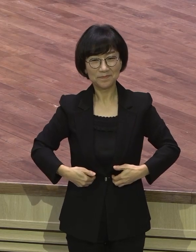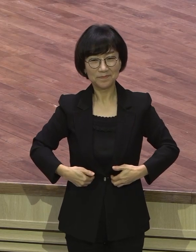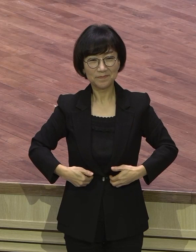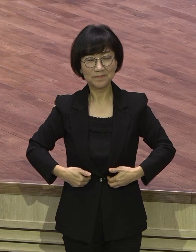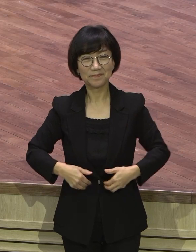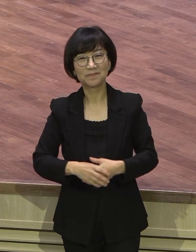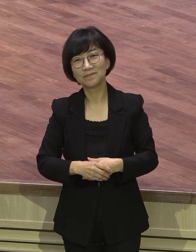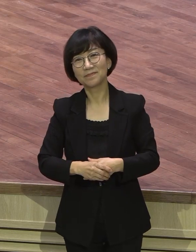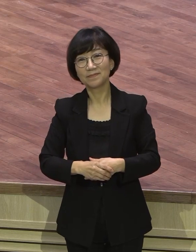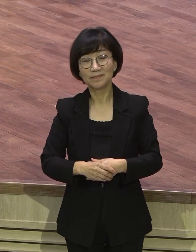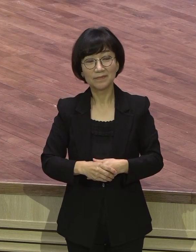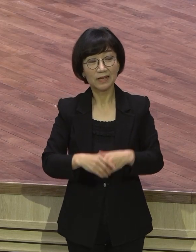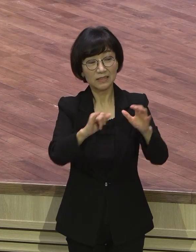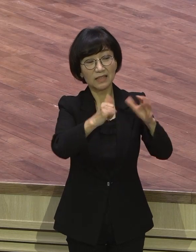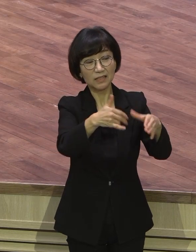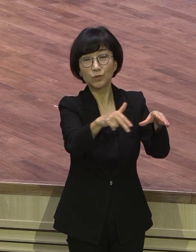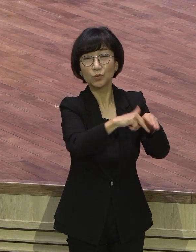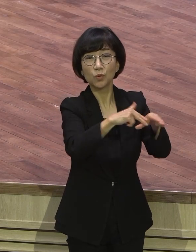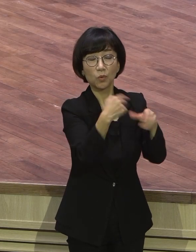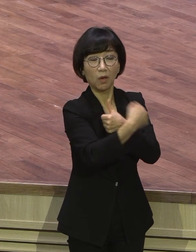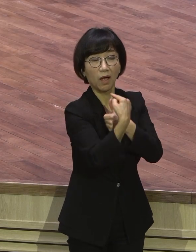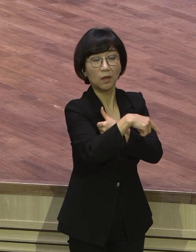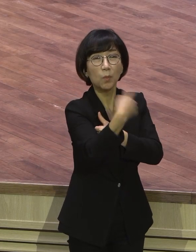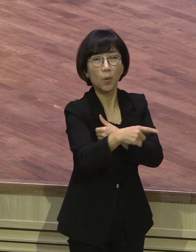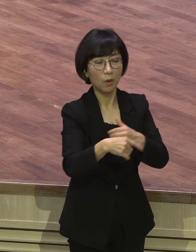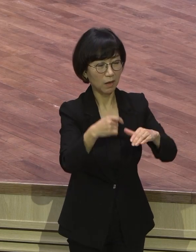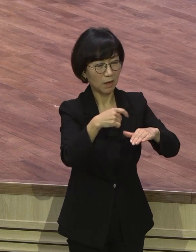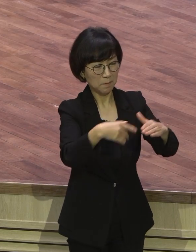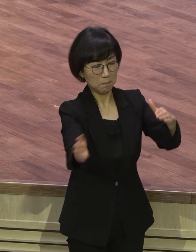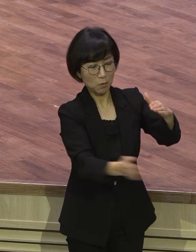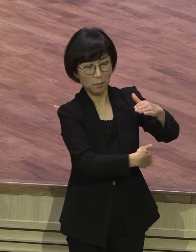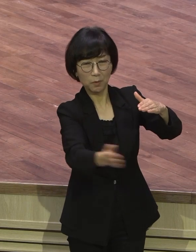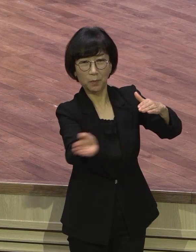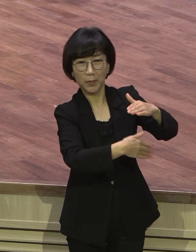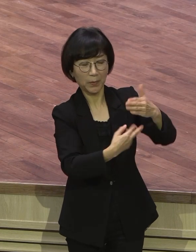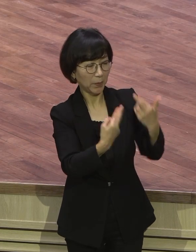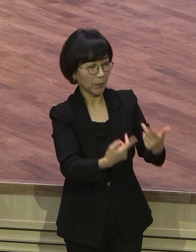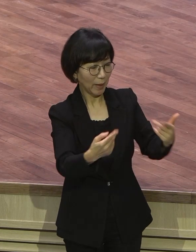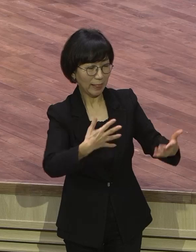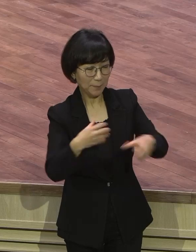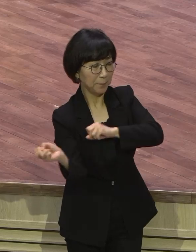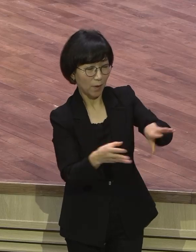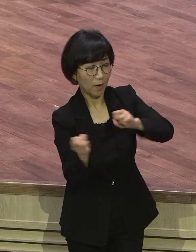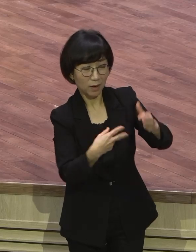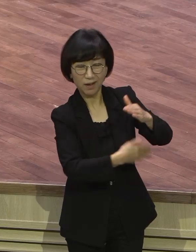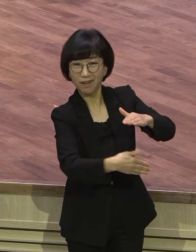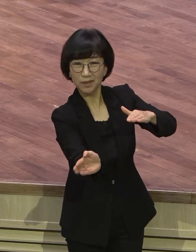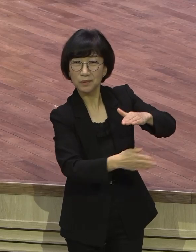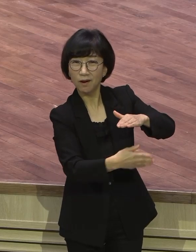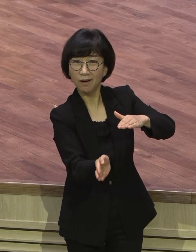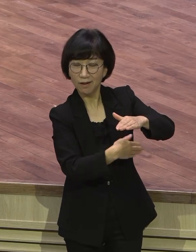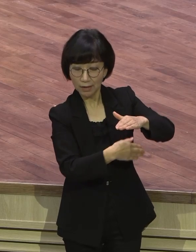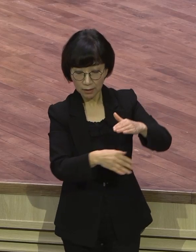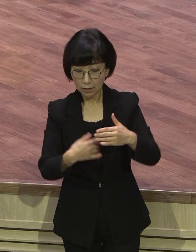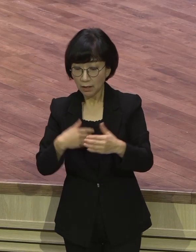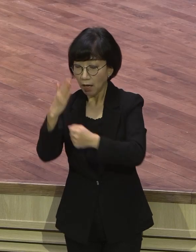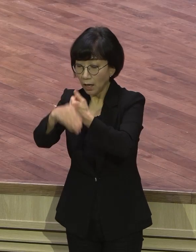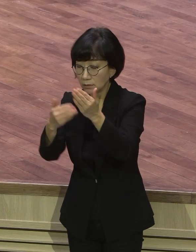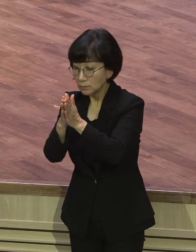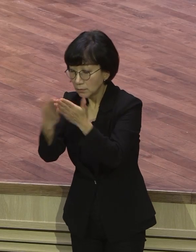종교처럼 비우는 것이 아니에요 마태복음 12장 43절로 45절 말씀처럼 비우고